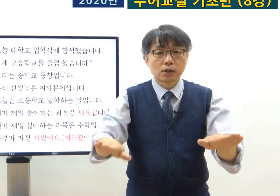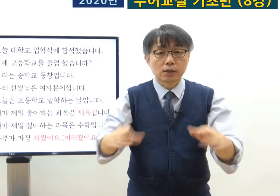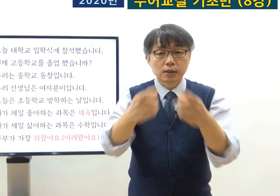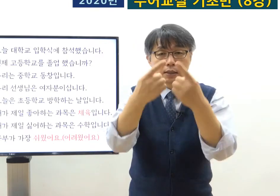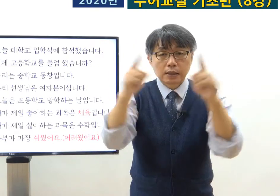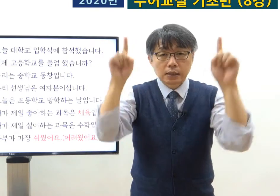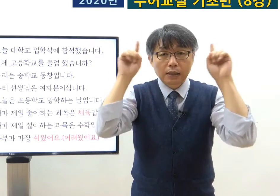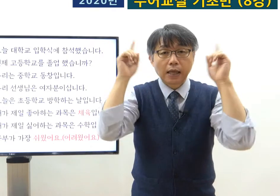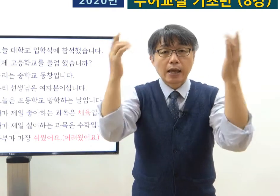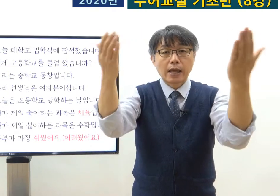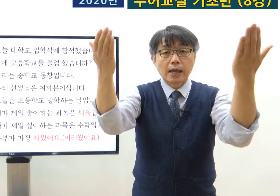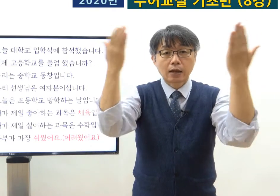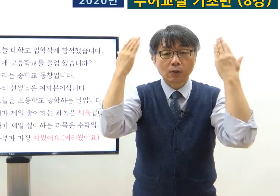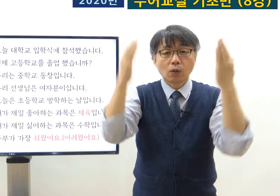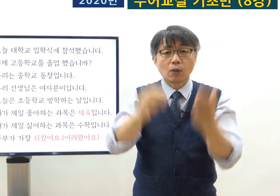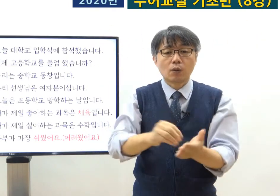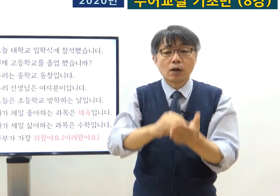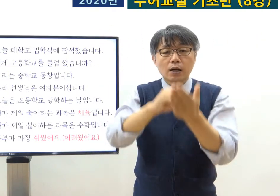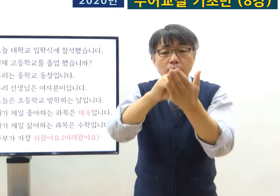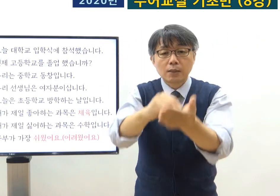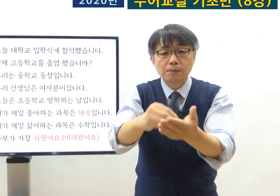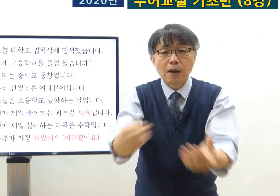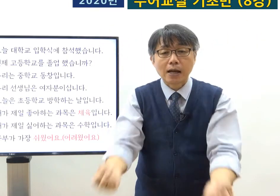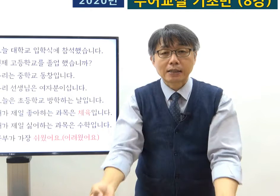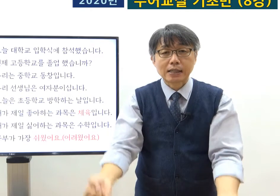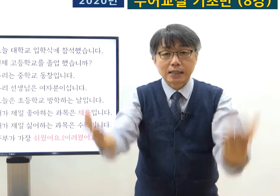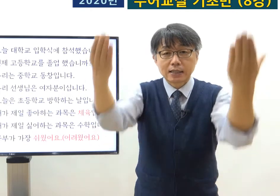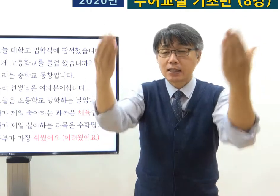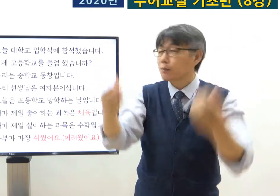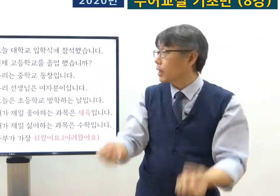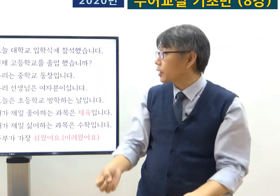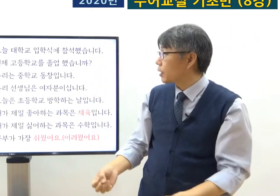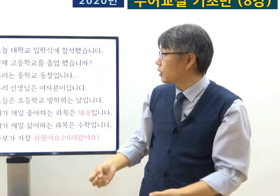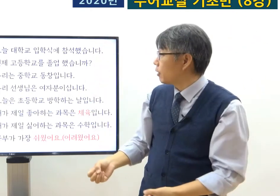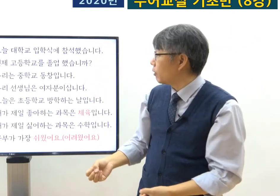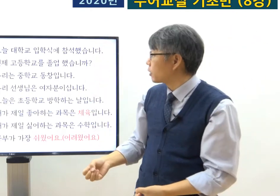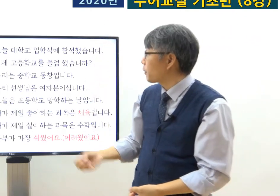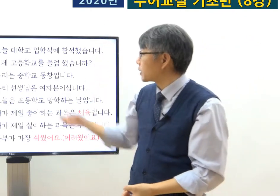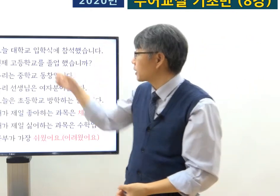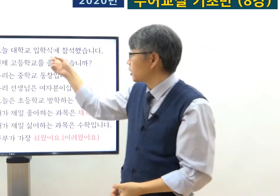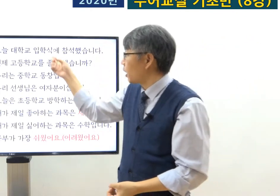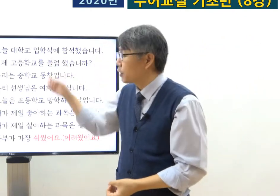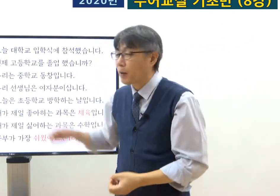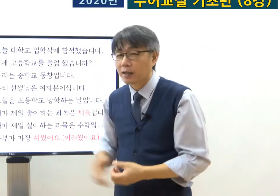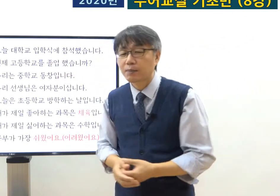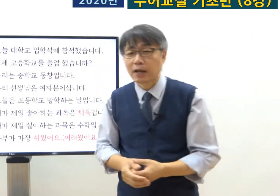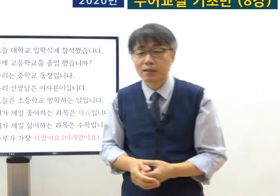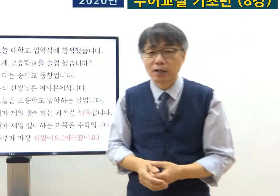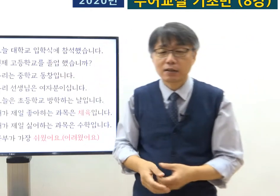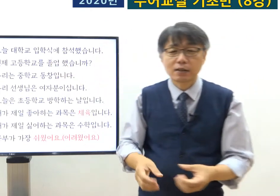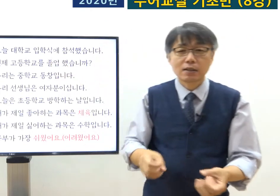오늘 대학교 입학식입니다. 이게, 입학식이네. 입학했습니다.